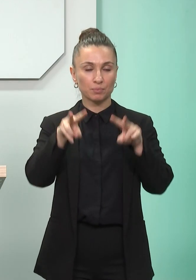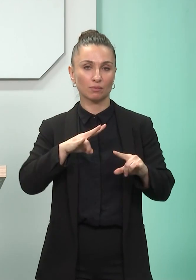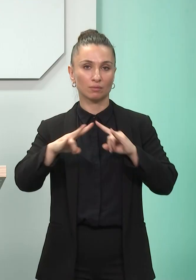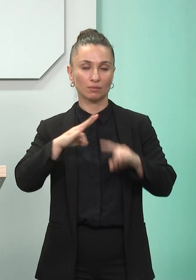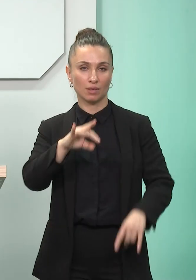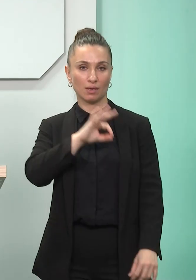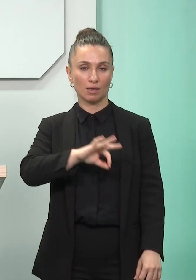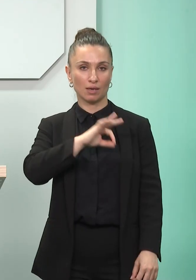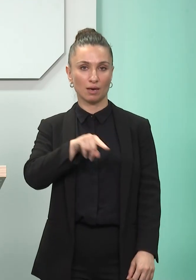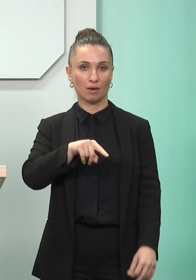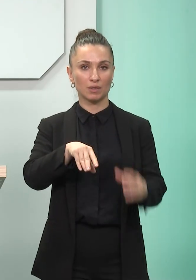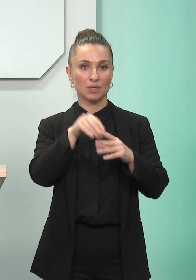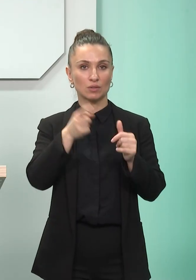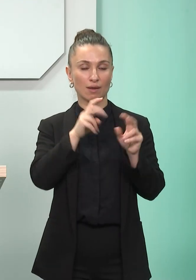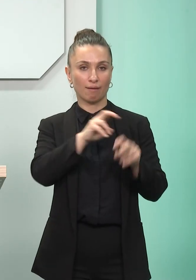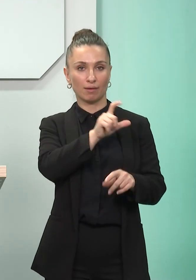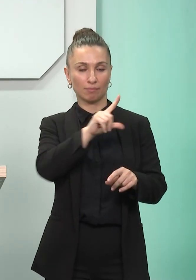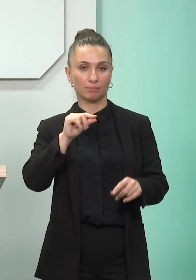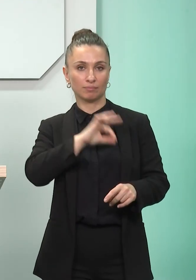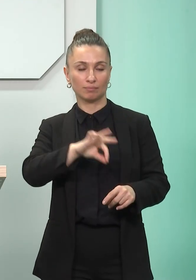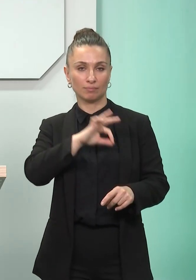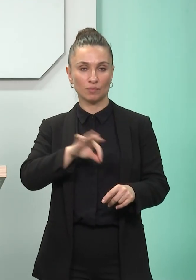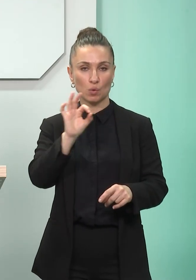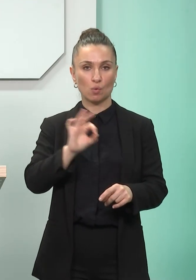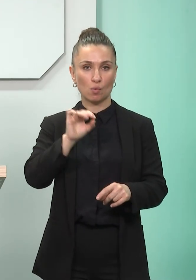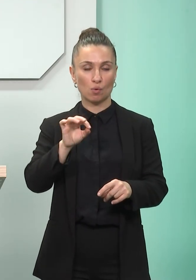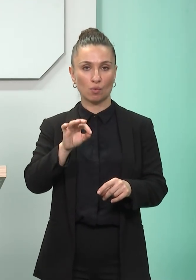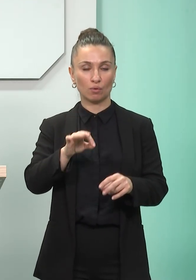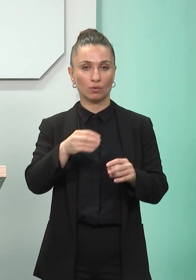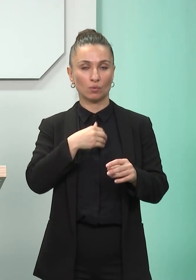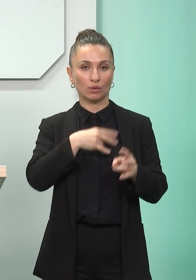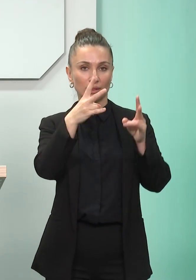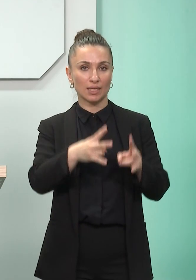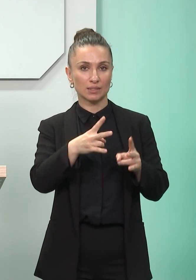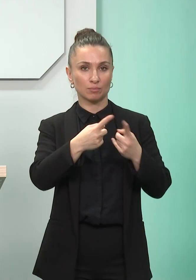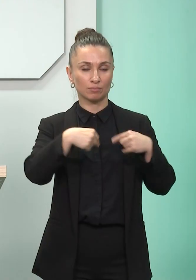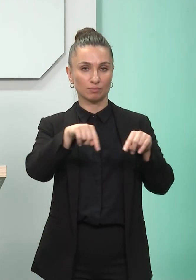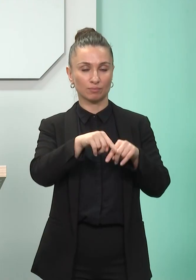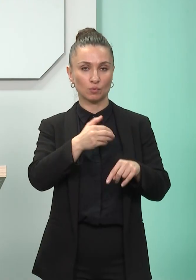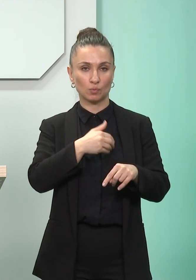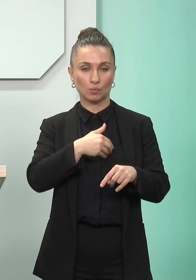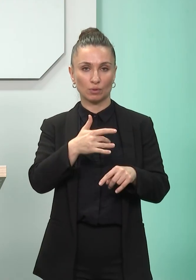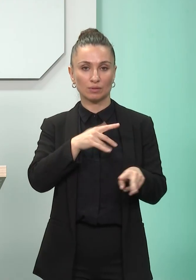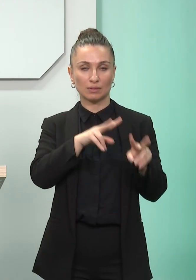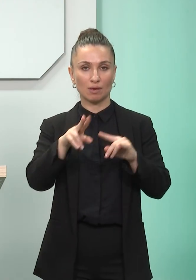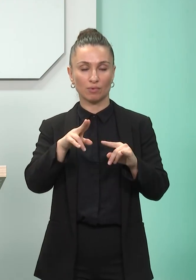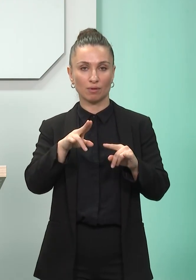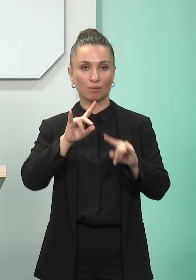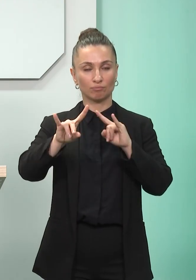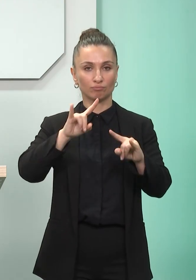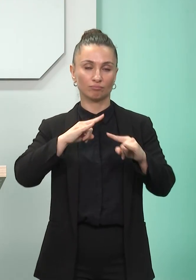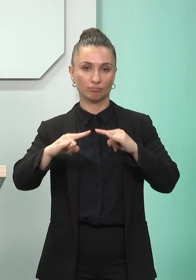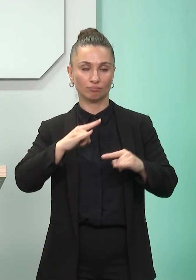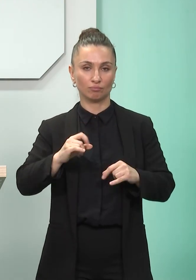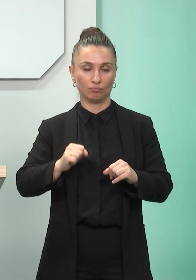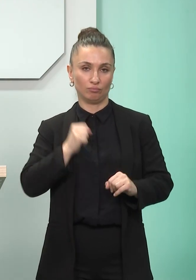მიზანმიმართულად იყენებენ CESCO-s სახელს ინსტიტუციის დაზიანების მიზნით და მსგავსი მანიპულაციებით